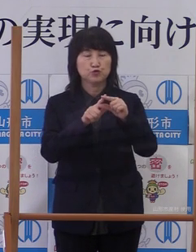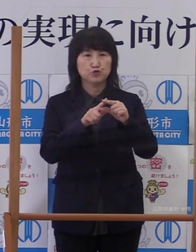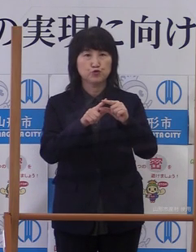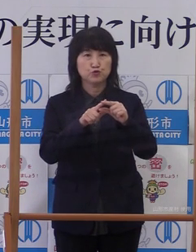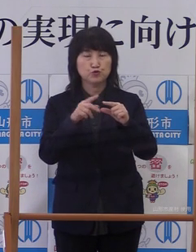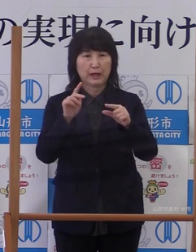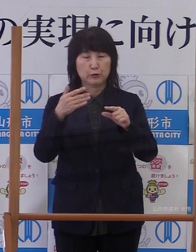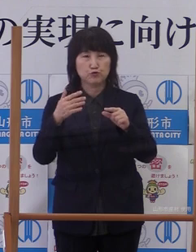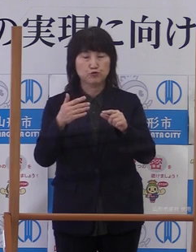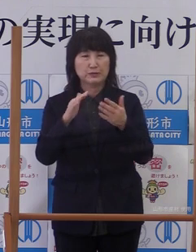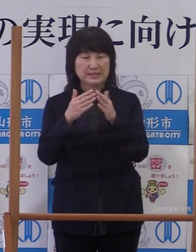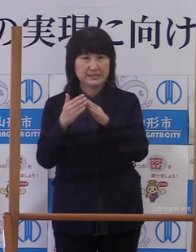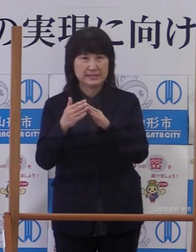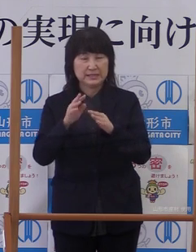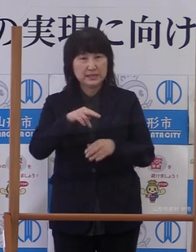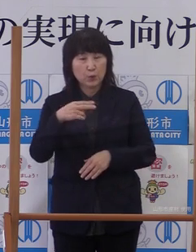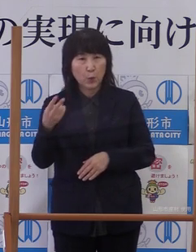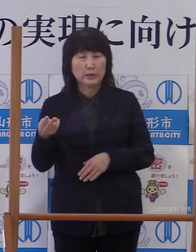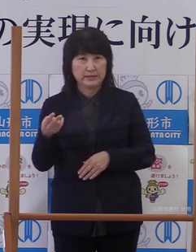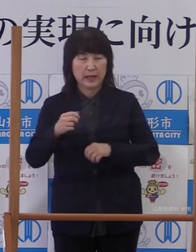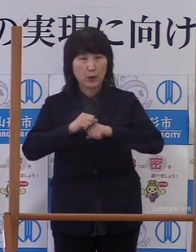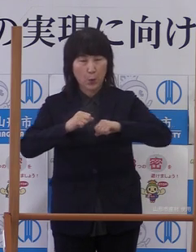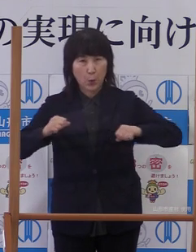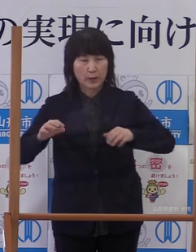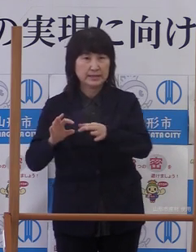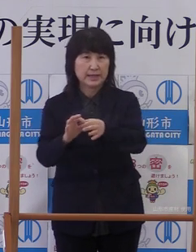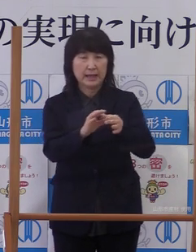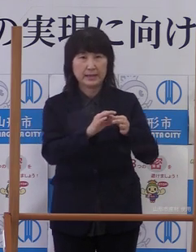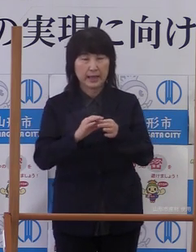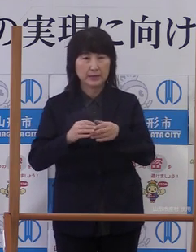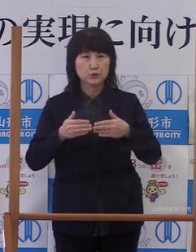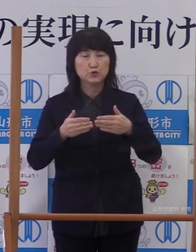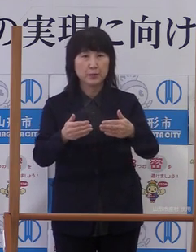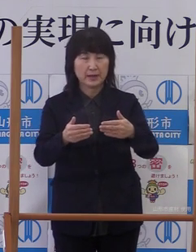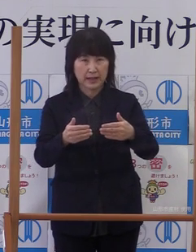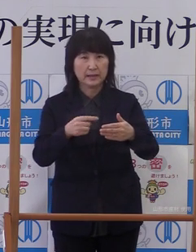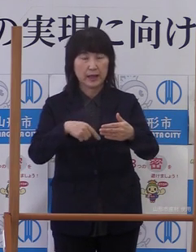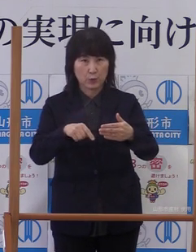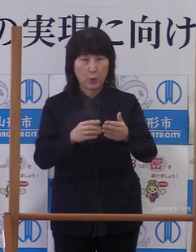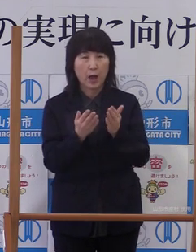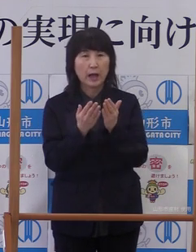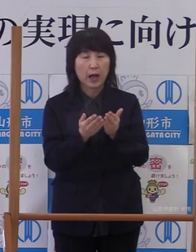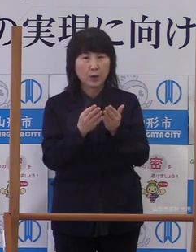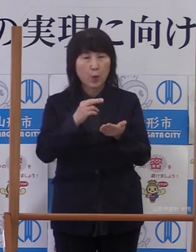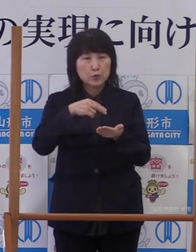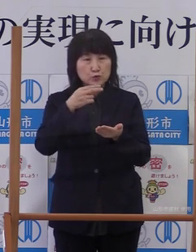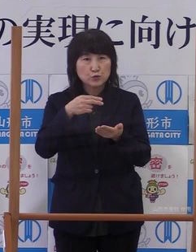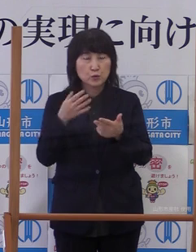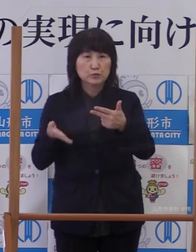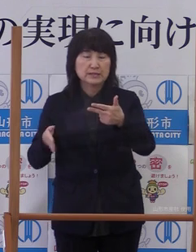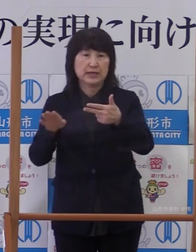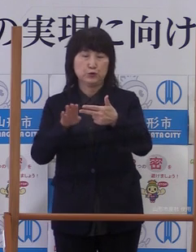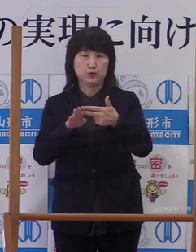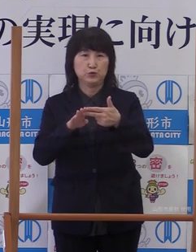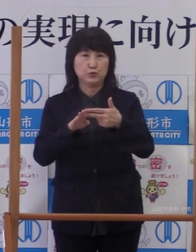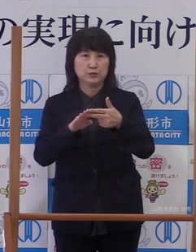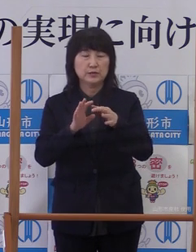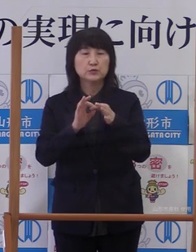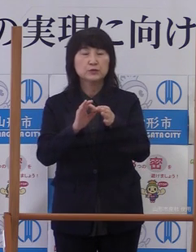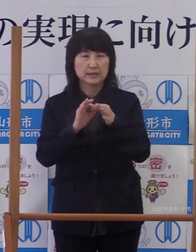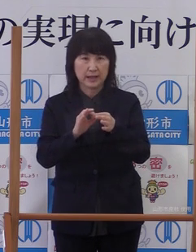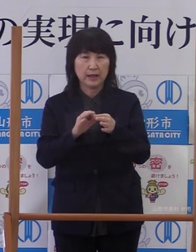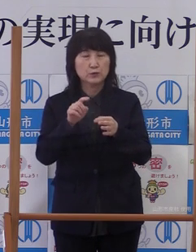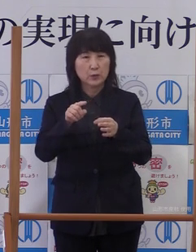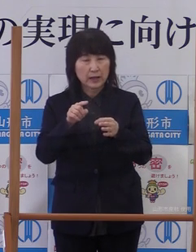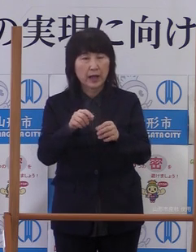に移行しまして、広域連携で進めてきたものとして、学校給食の炊飯施設ですね、これが